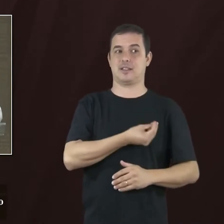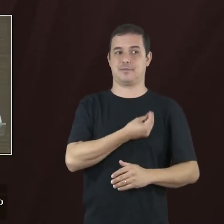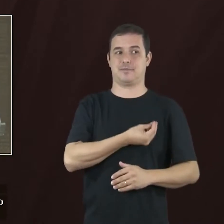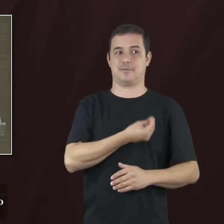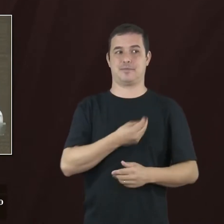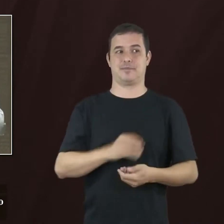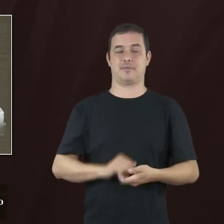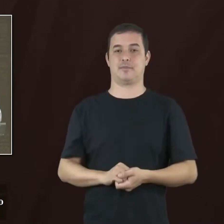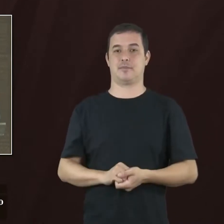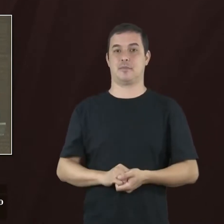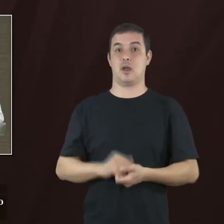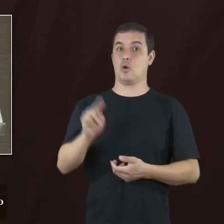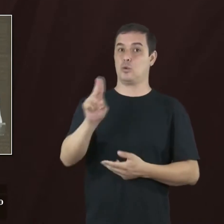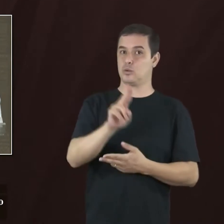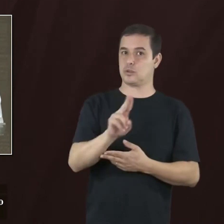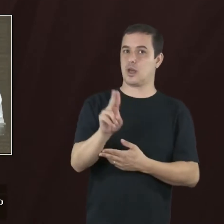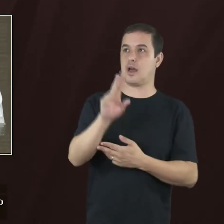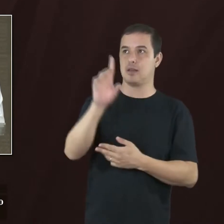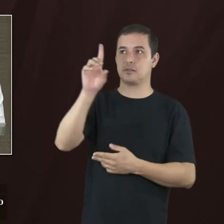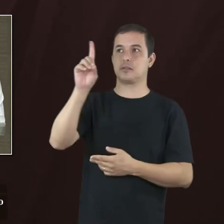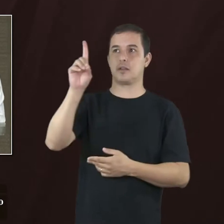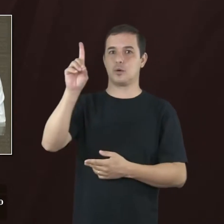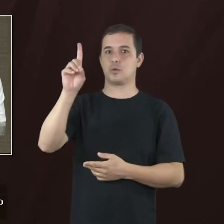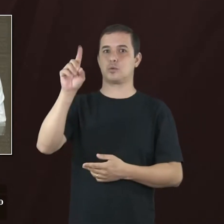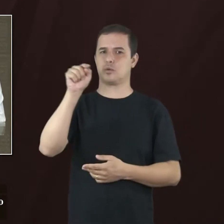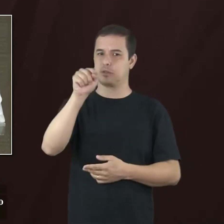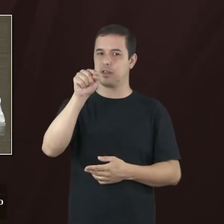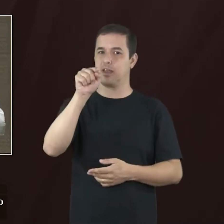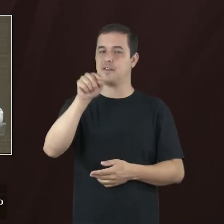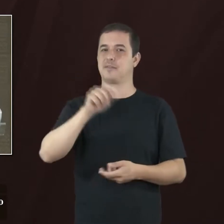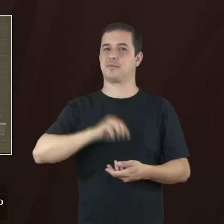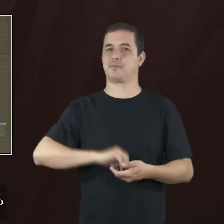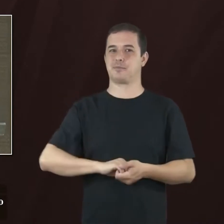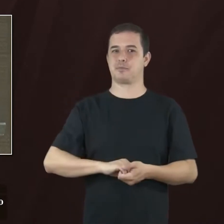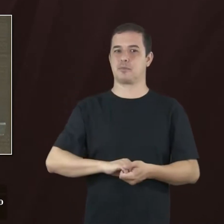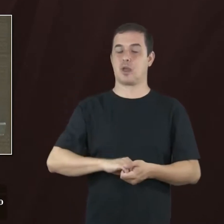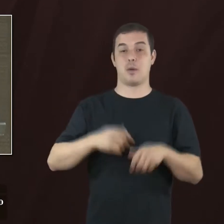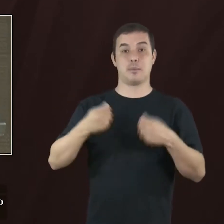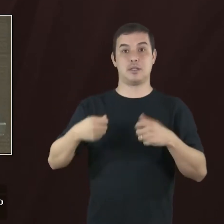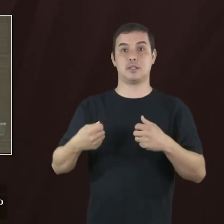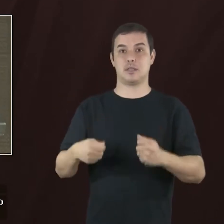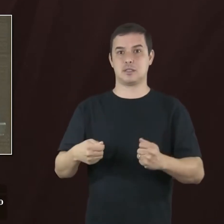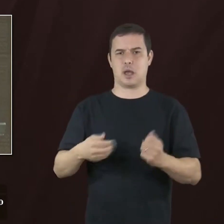usar você nesses tempos finais, é você aprender a ruminar